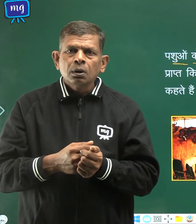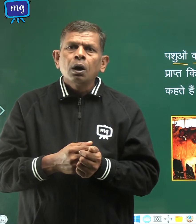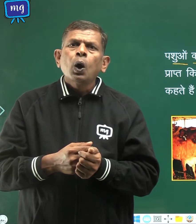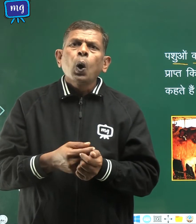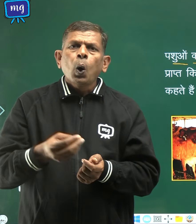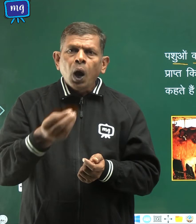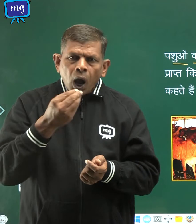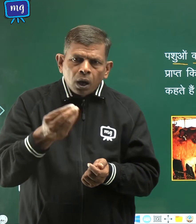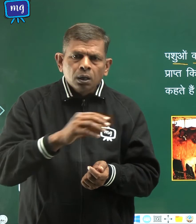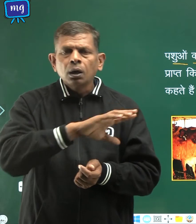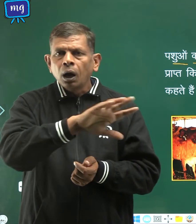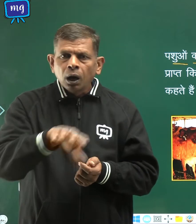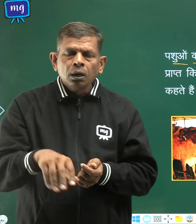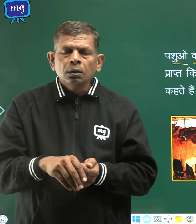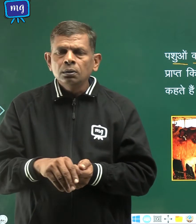पालकर